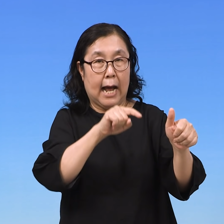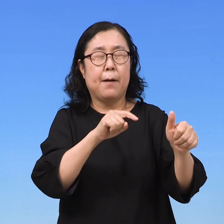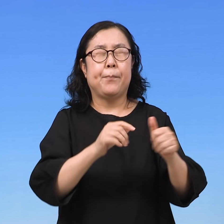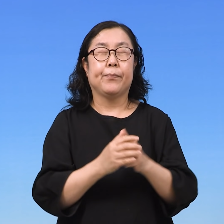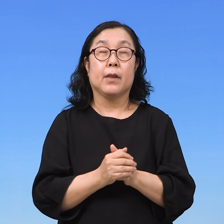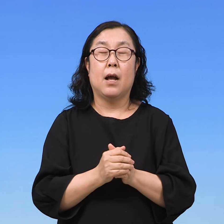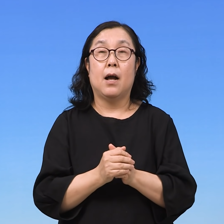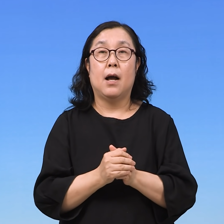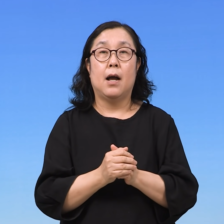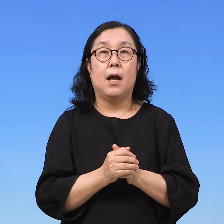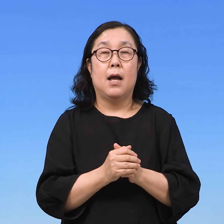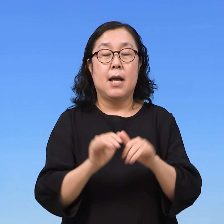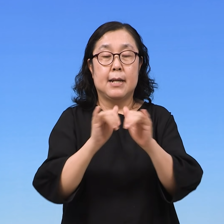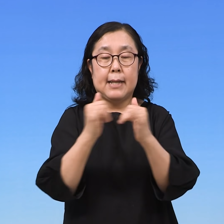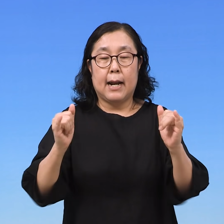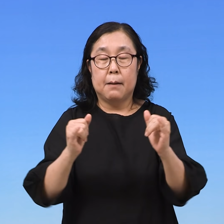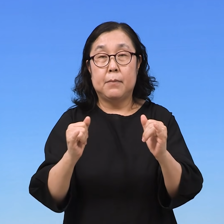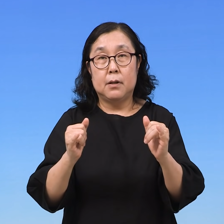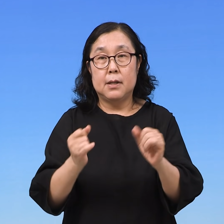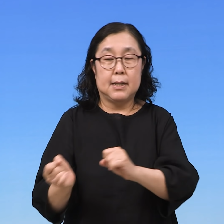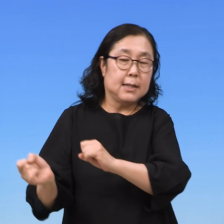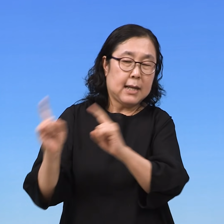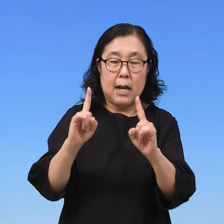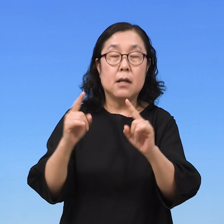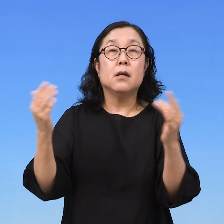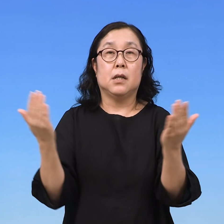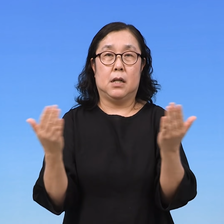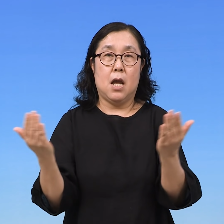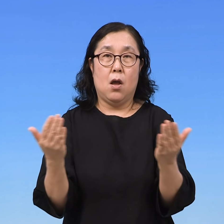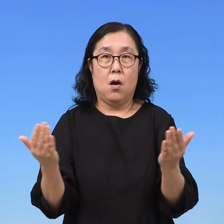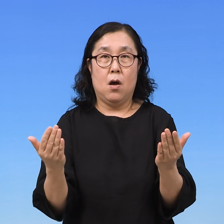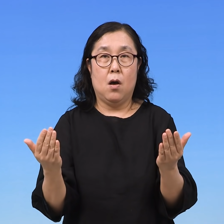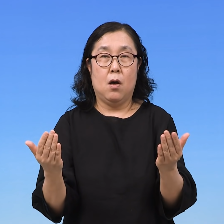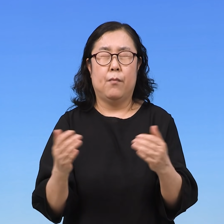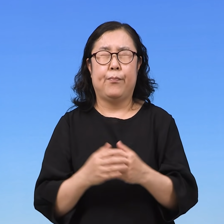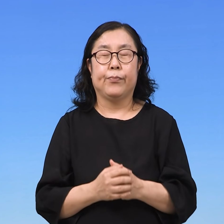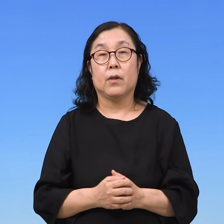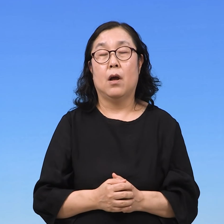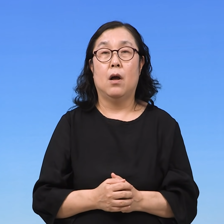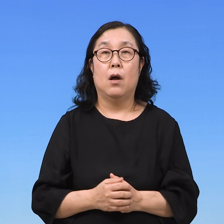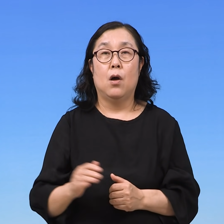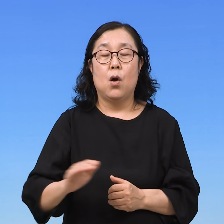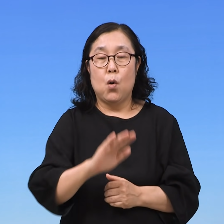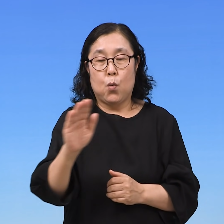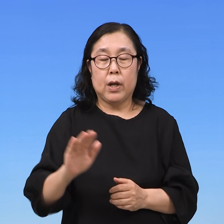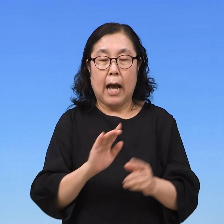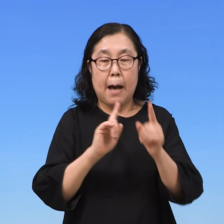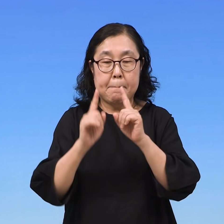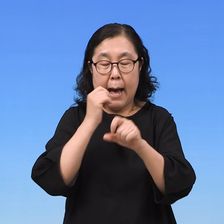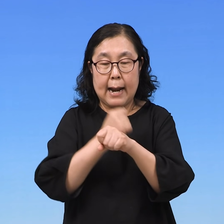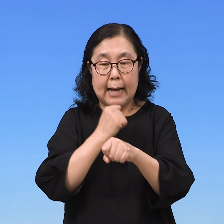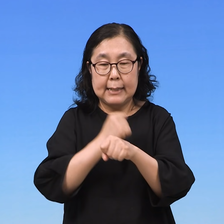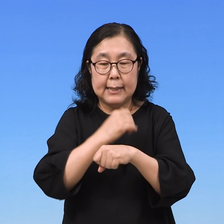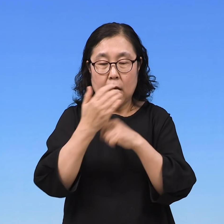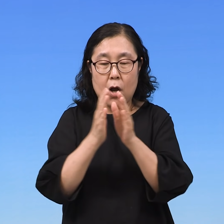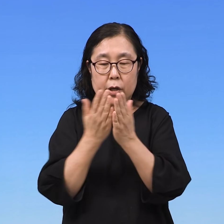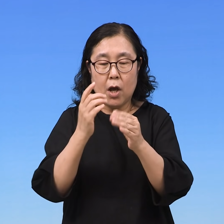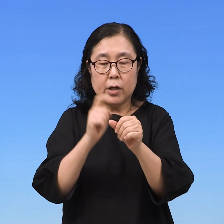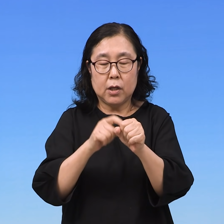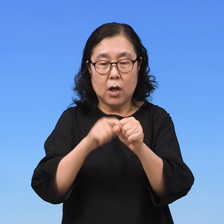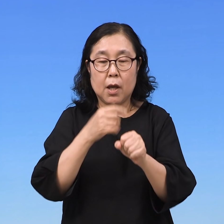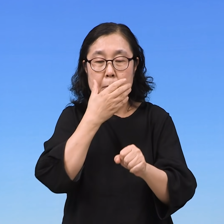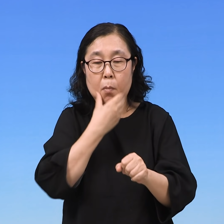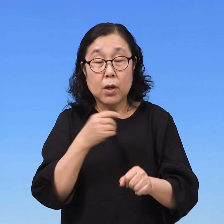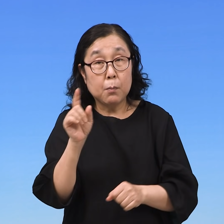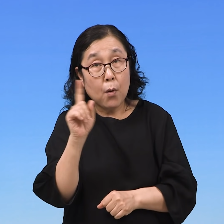관계되는 일이네요. 족속을 살리는 일이네요. 도대체 오늘 우리가 말하는 성경적인 복이